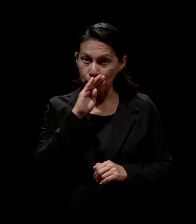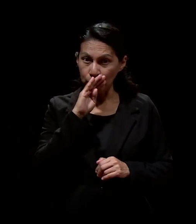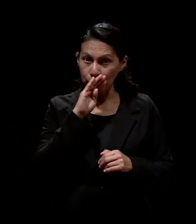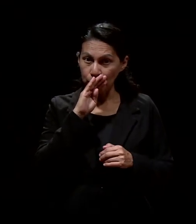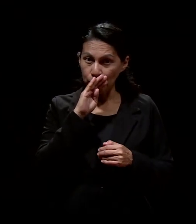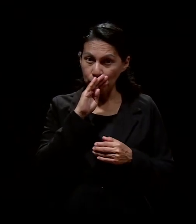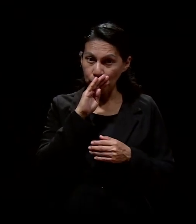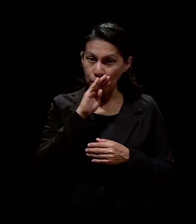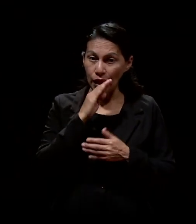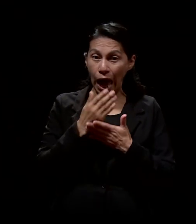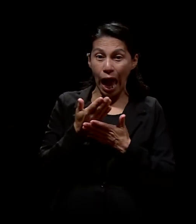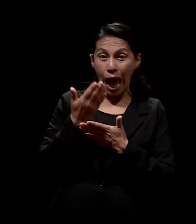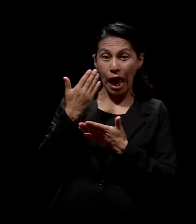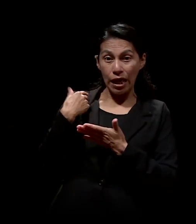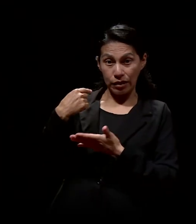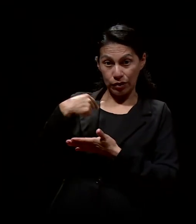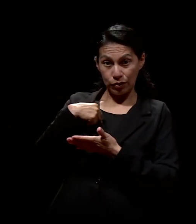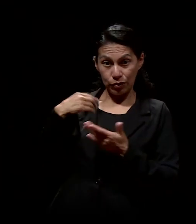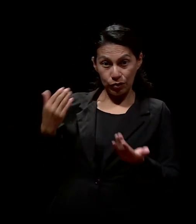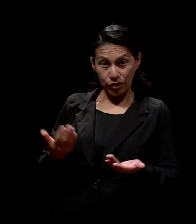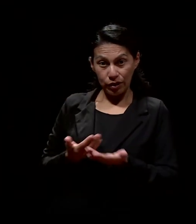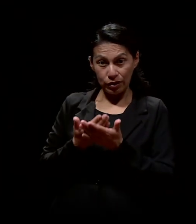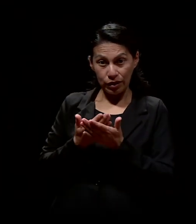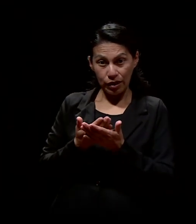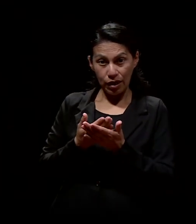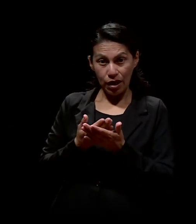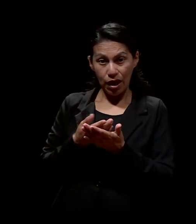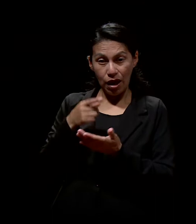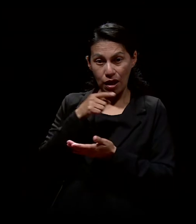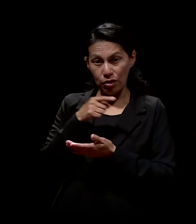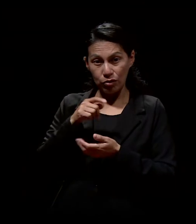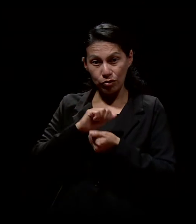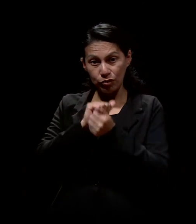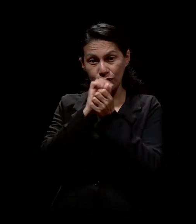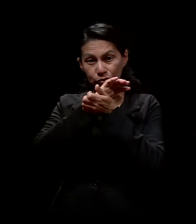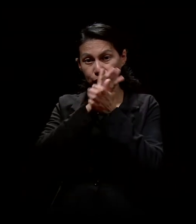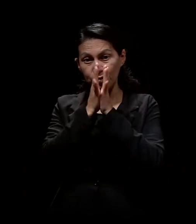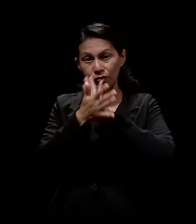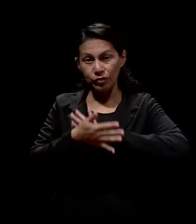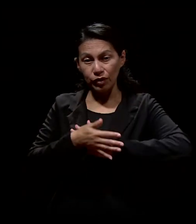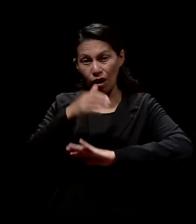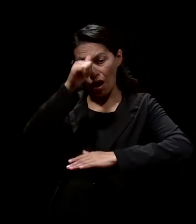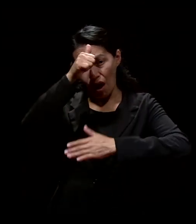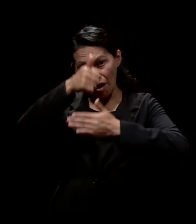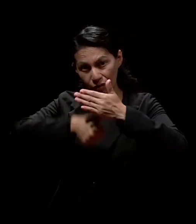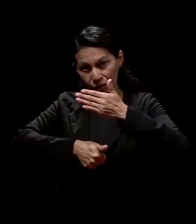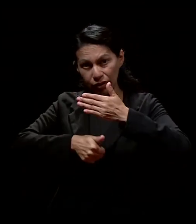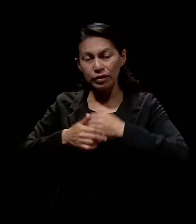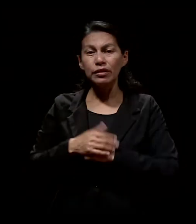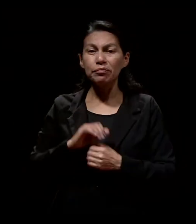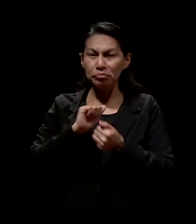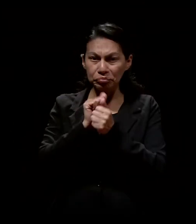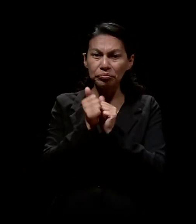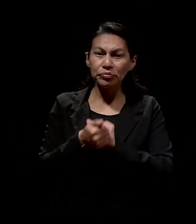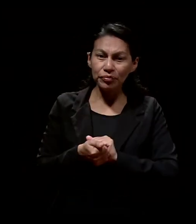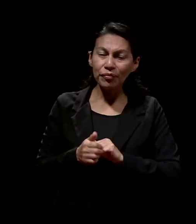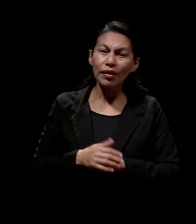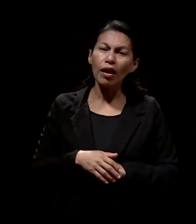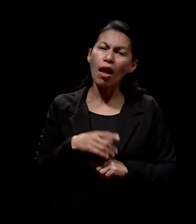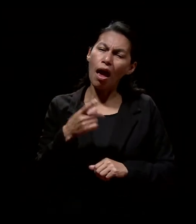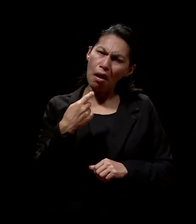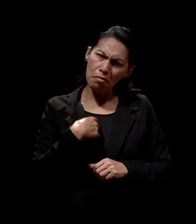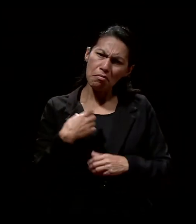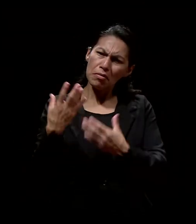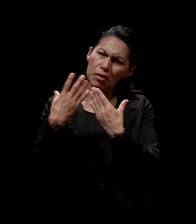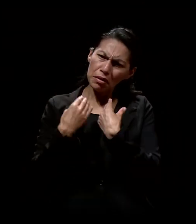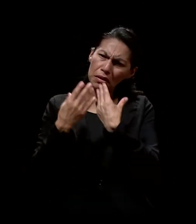papás se convirtieron antes de que yo naciera, así que tuve la oportunidad de crecer en un ambiente adventista, cristiano, en donde